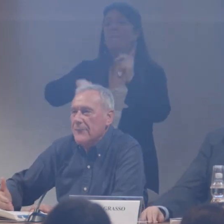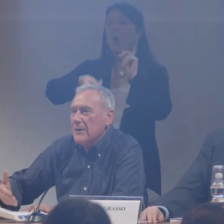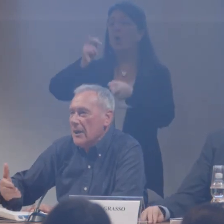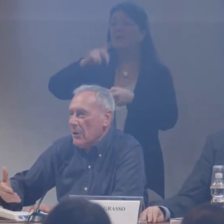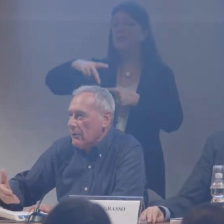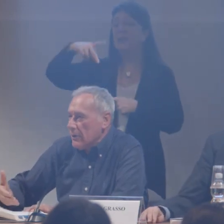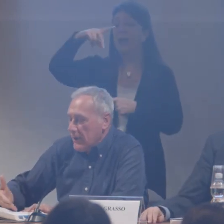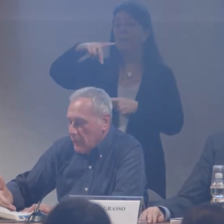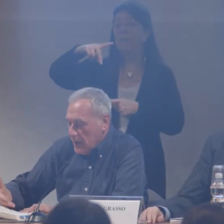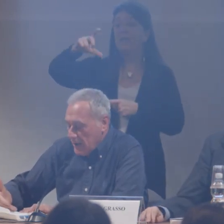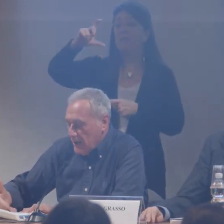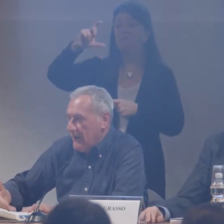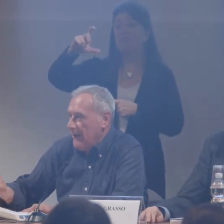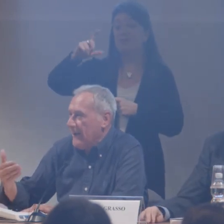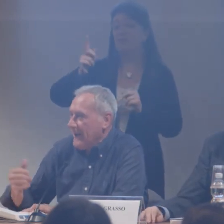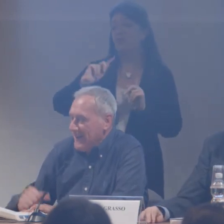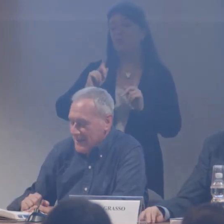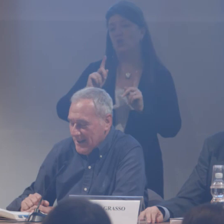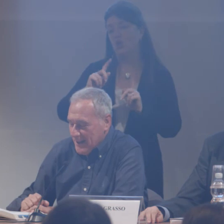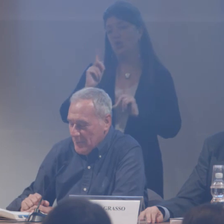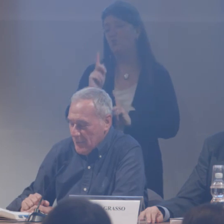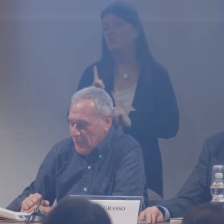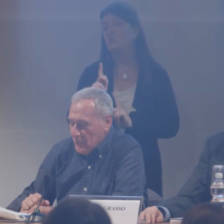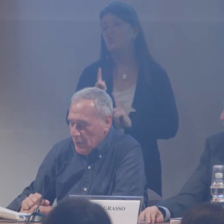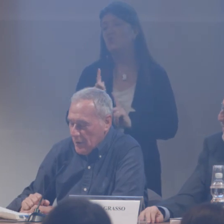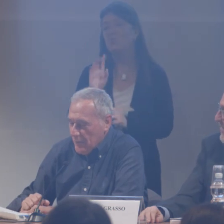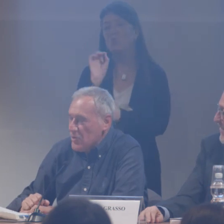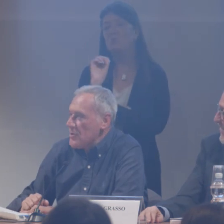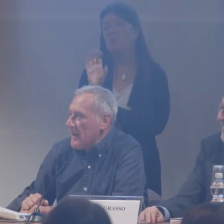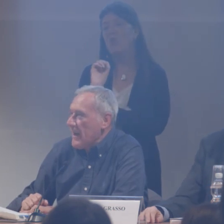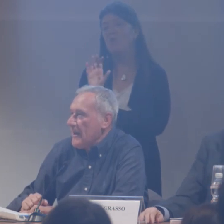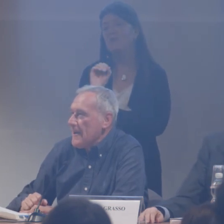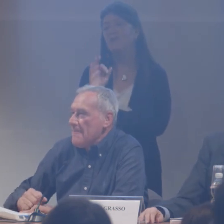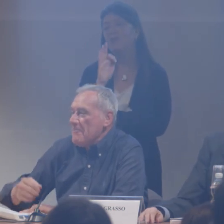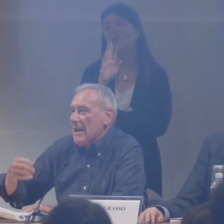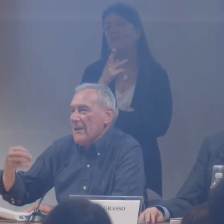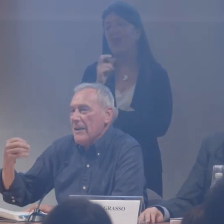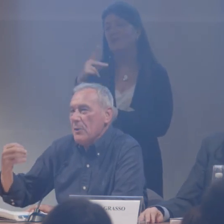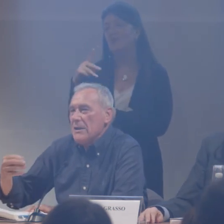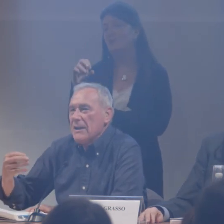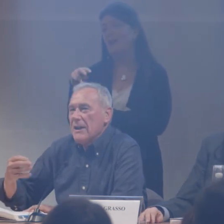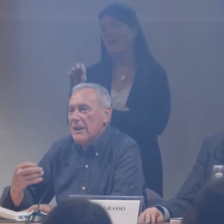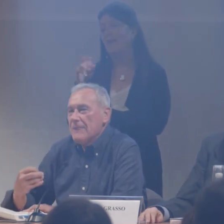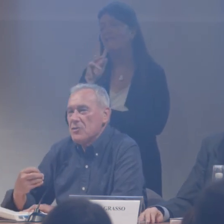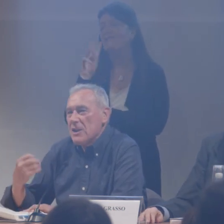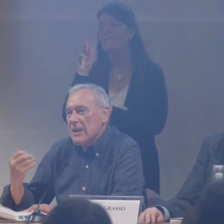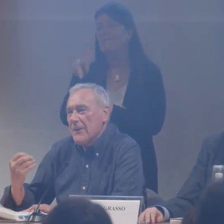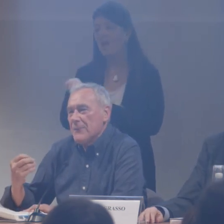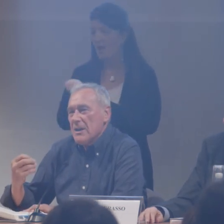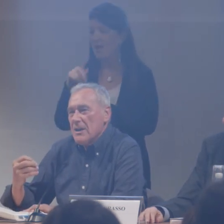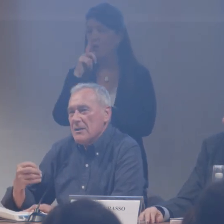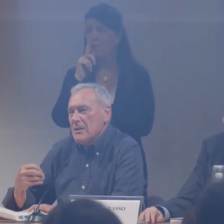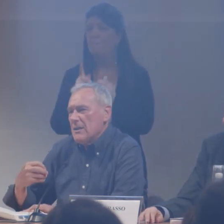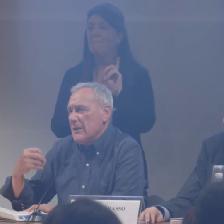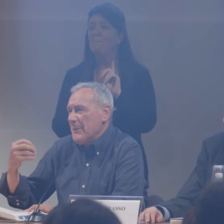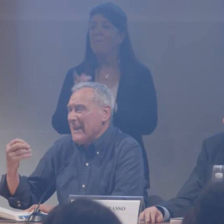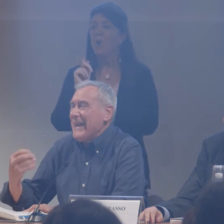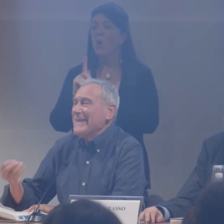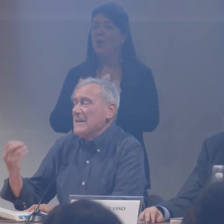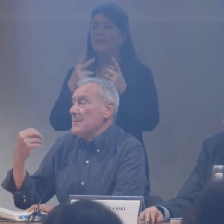politica dell'onorevole, del professore Frangipane, ma è la politica che cerca